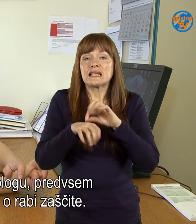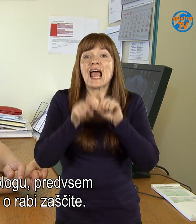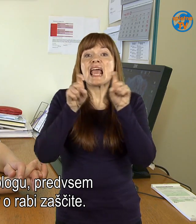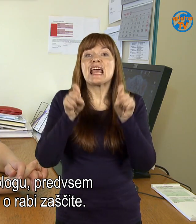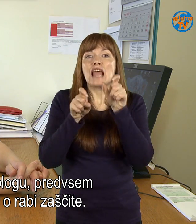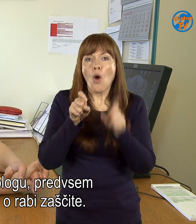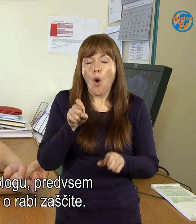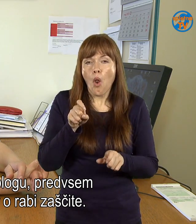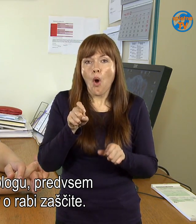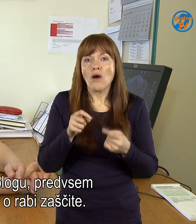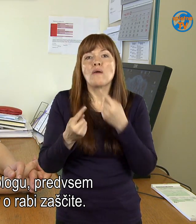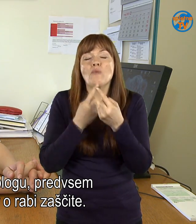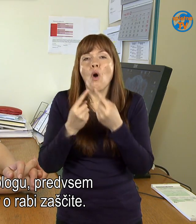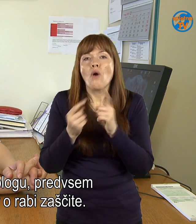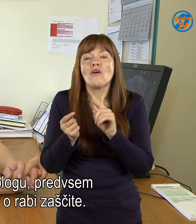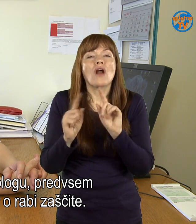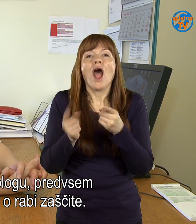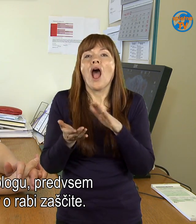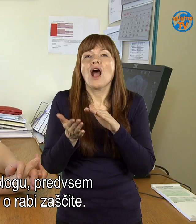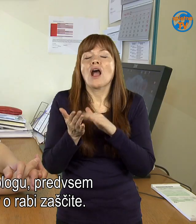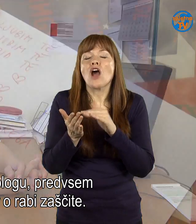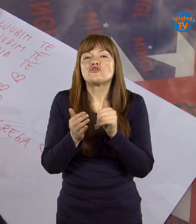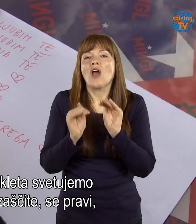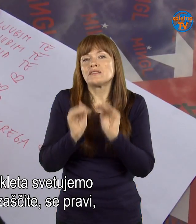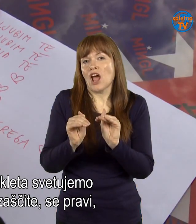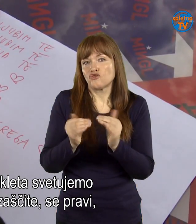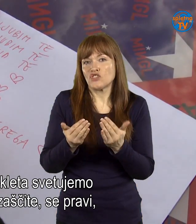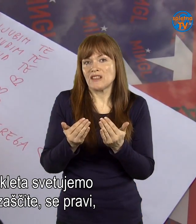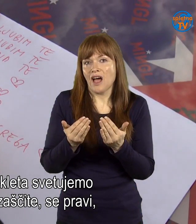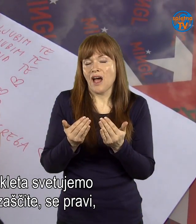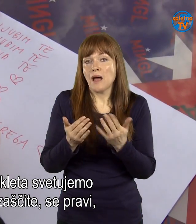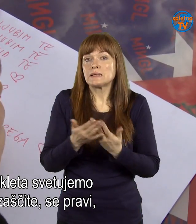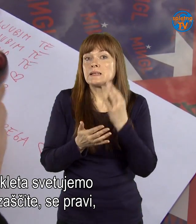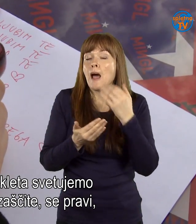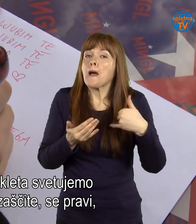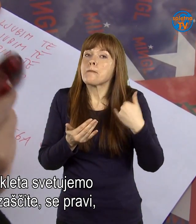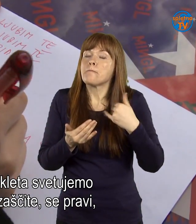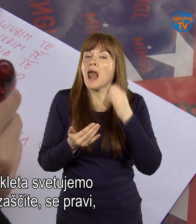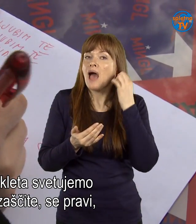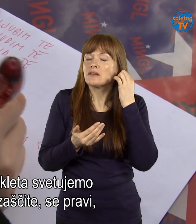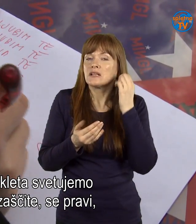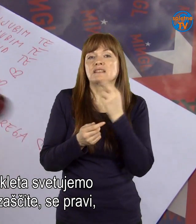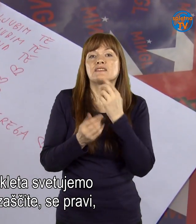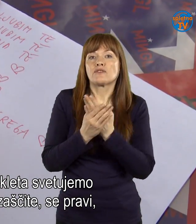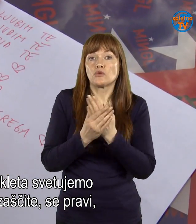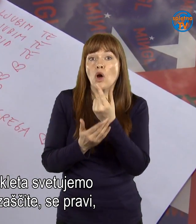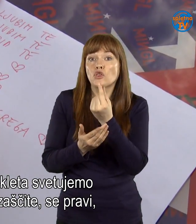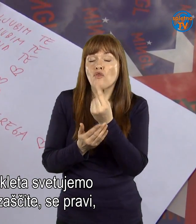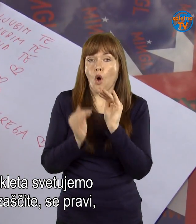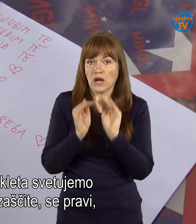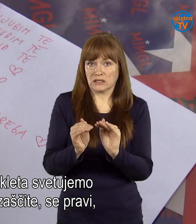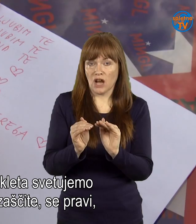pogovor o rabi zaščite. Za mlada dekleta svetujemo rabo dvojne